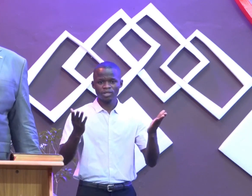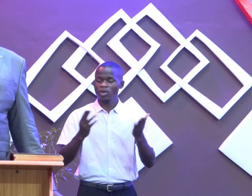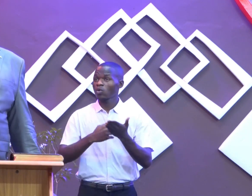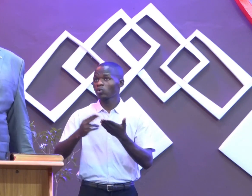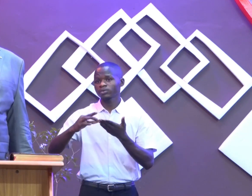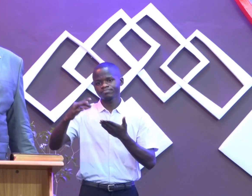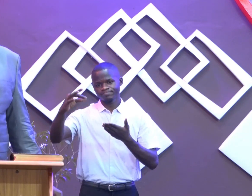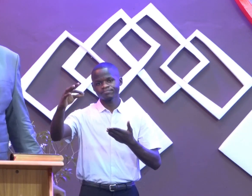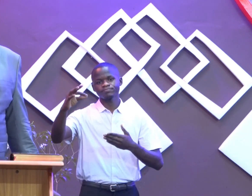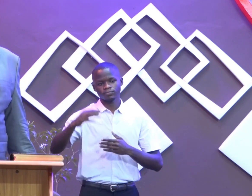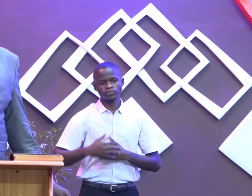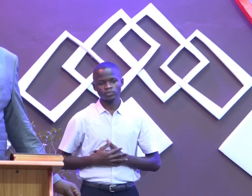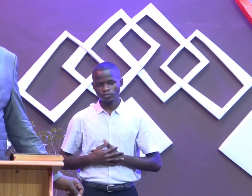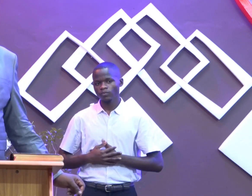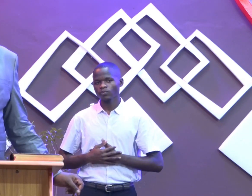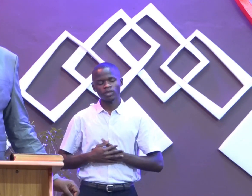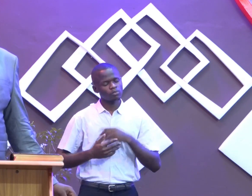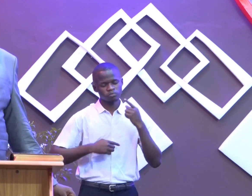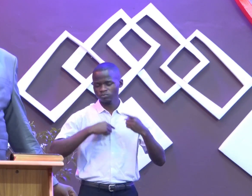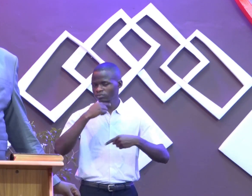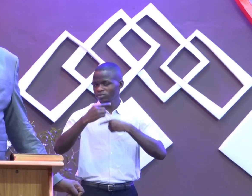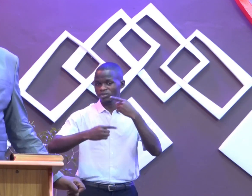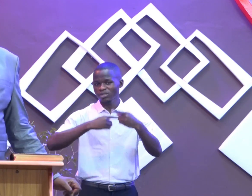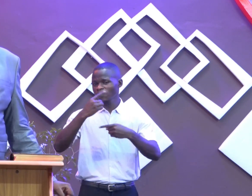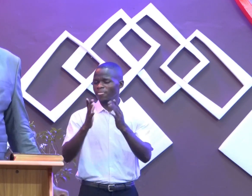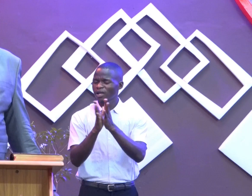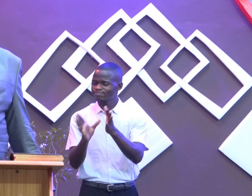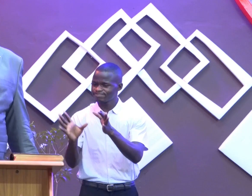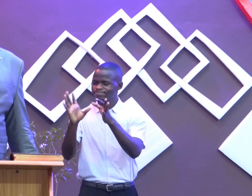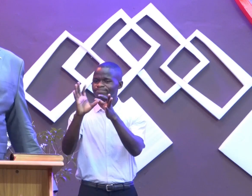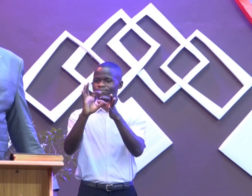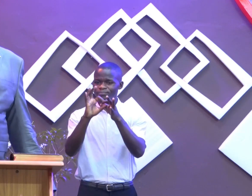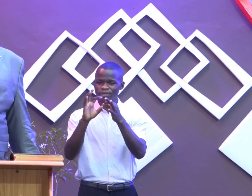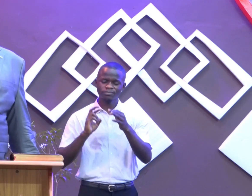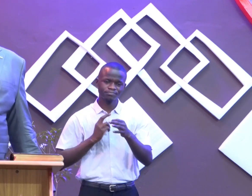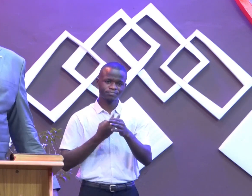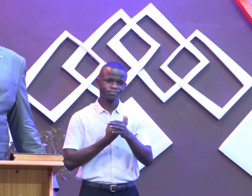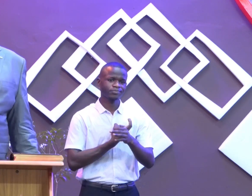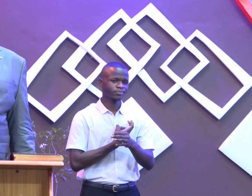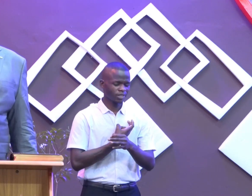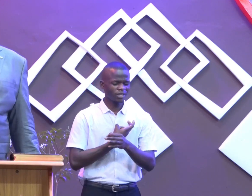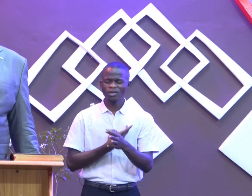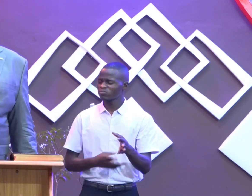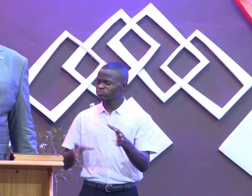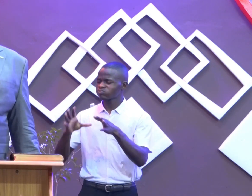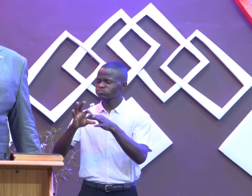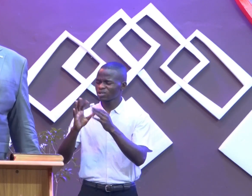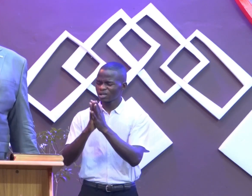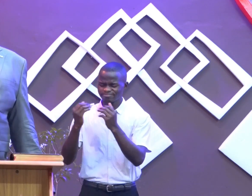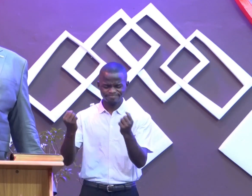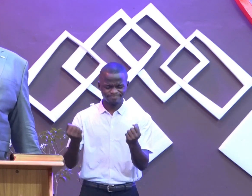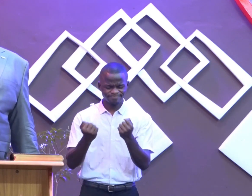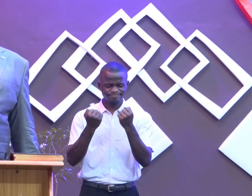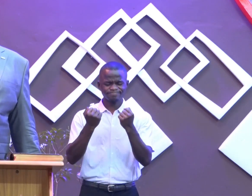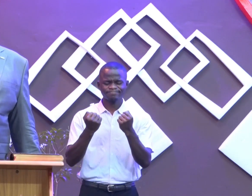umoyu mtukubu, gena maso ngotu yunga wamu, ngotu leto kunywera,